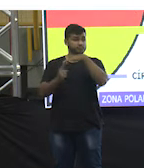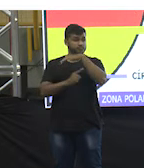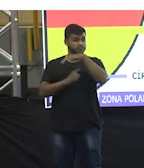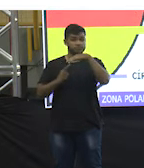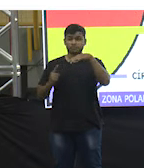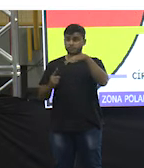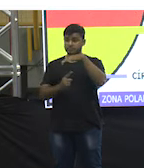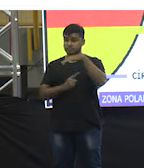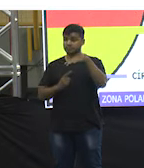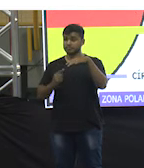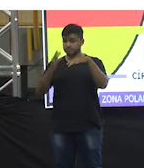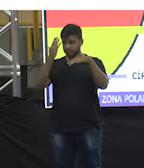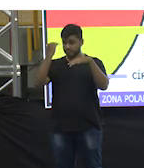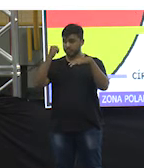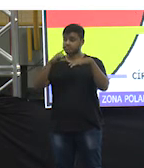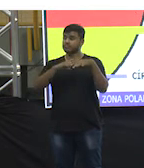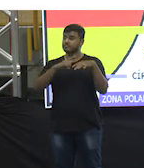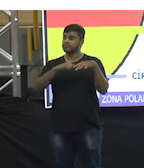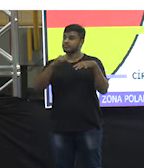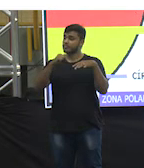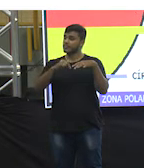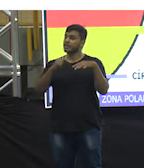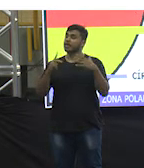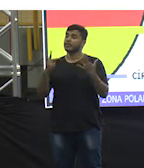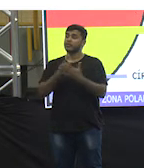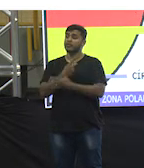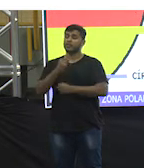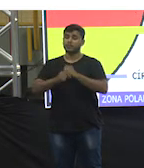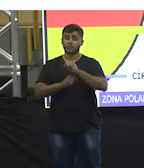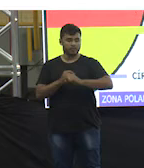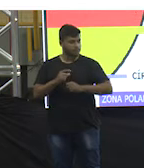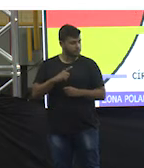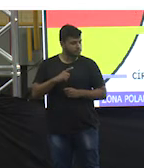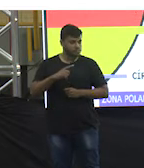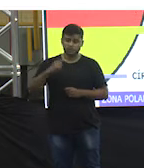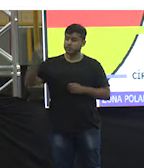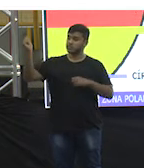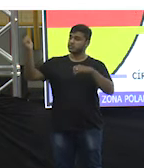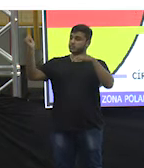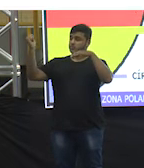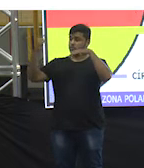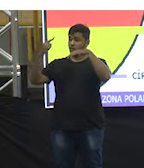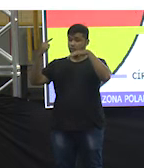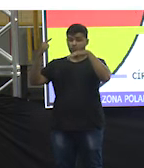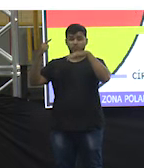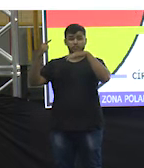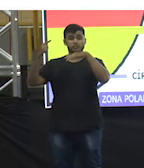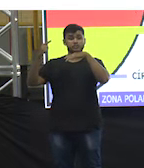que ela tem, ela recebe uma irradiação solar, ela recebe raios